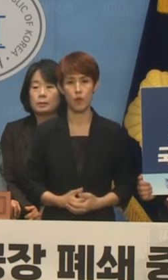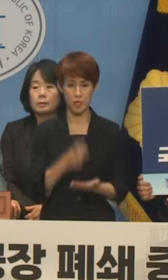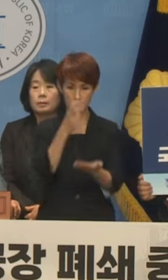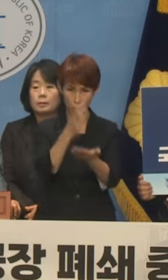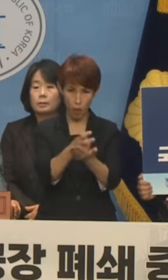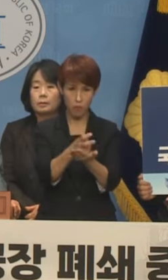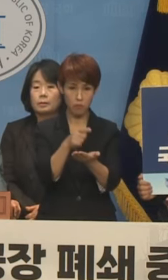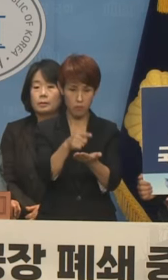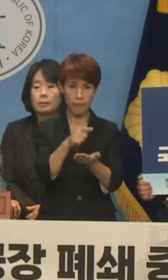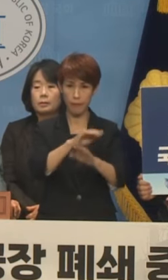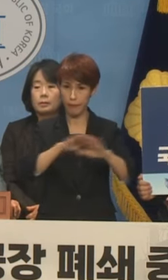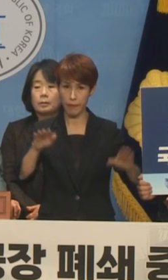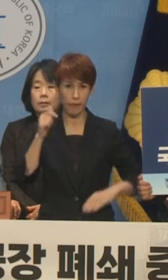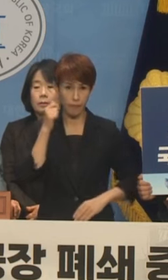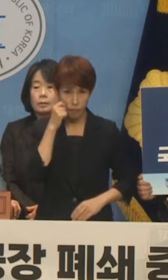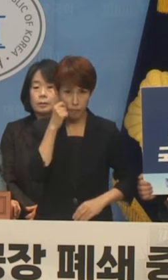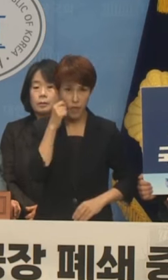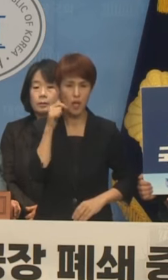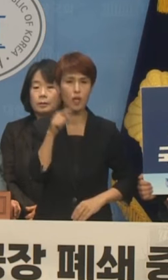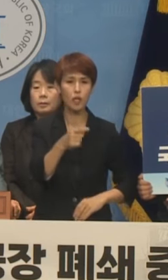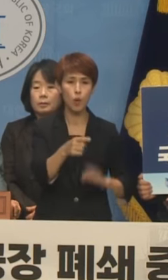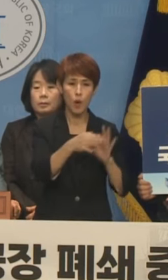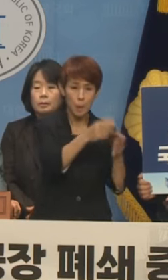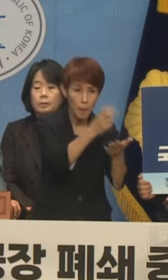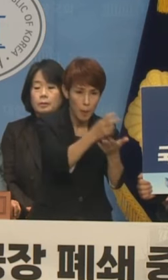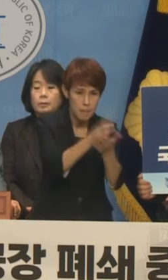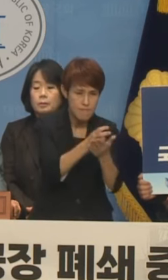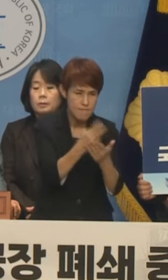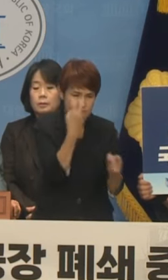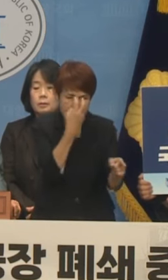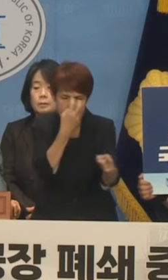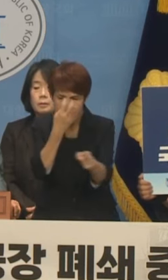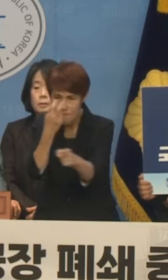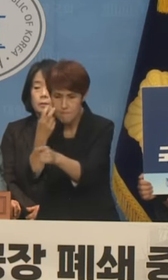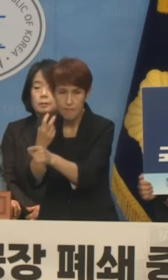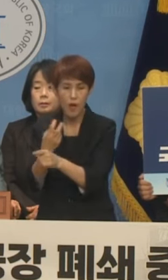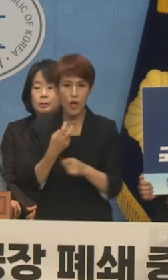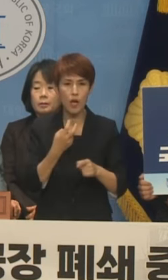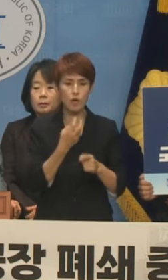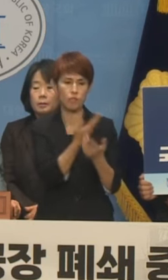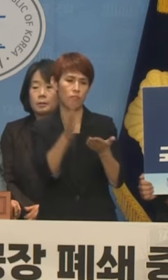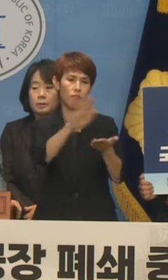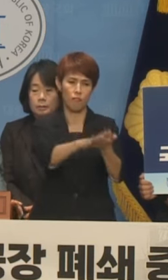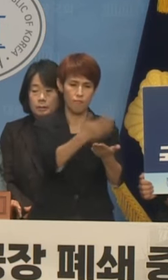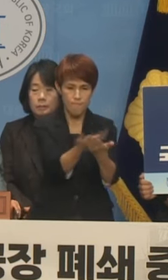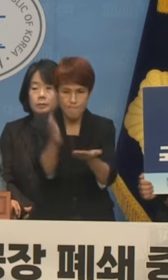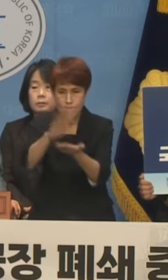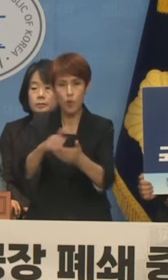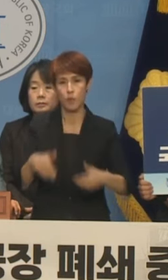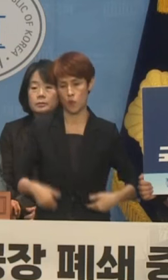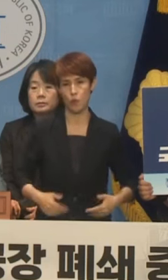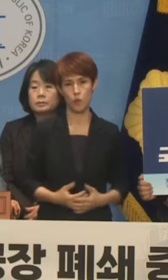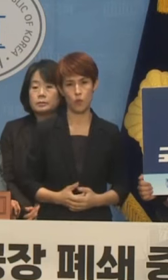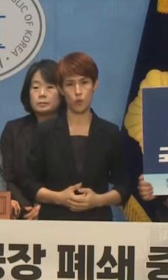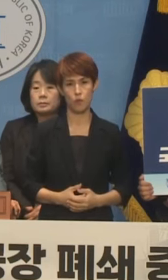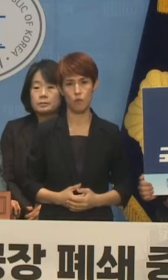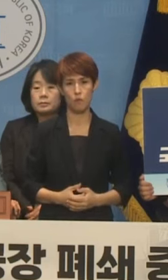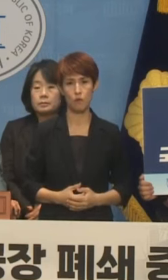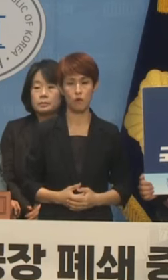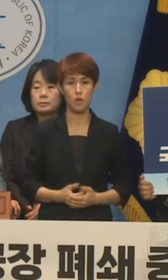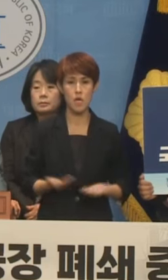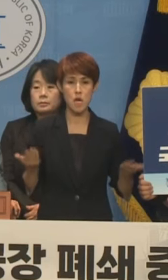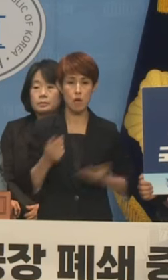해결되지 않는 관련 법안도 샅샅이 살펴서 역시 개정해야 할 것입니다. 당장 거리로